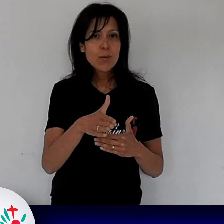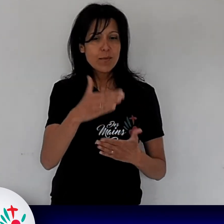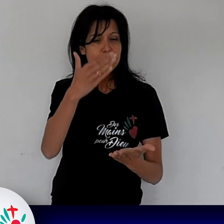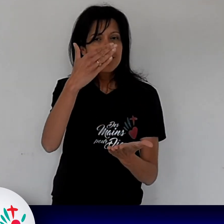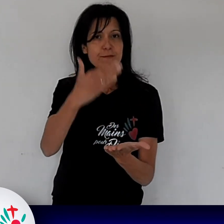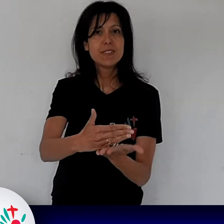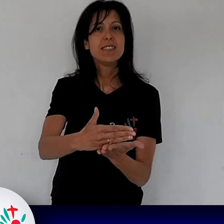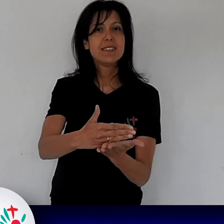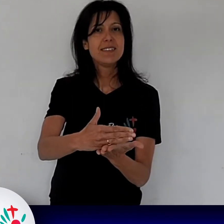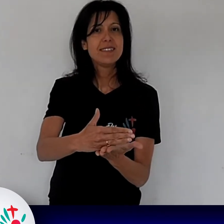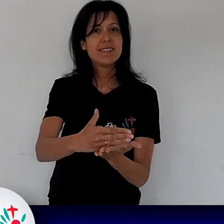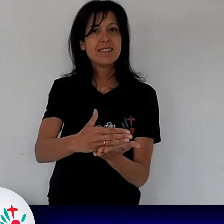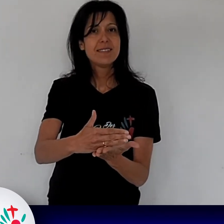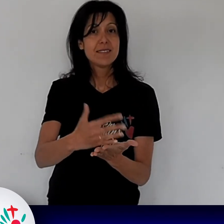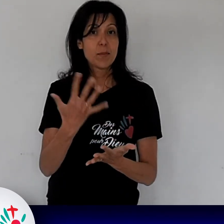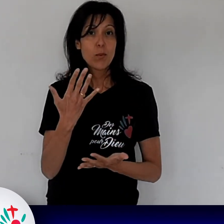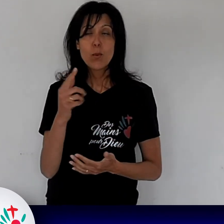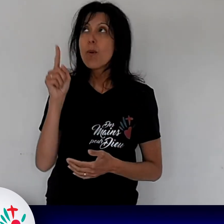parce qu'il est Dieu,